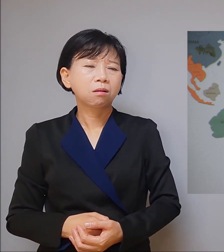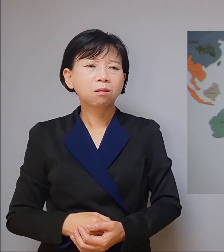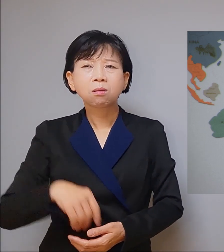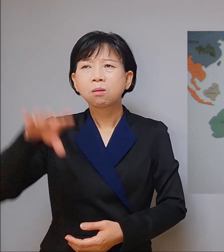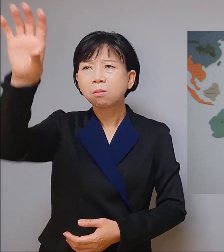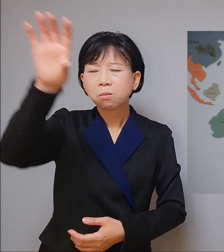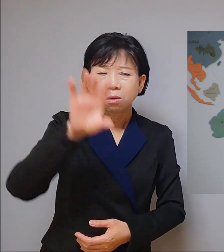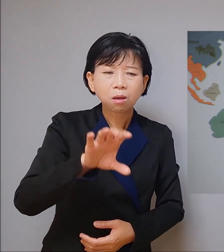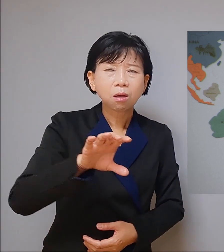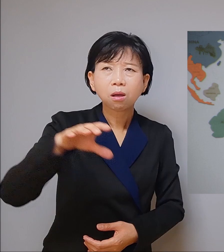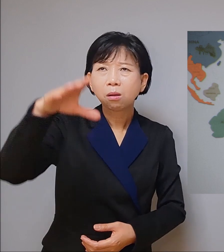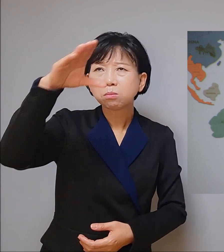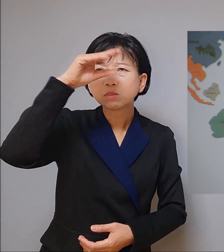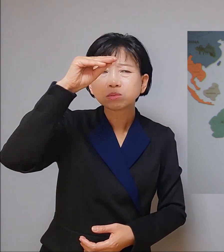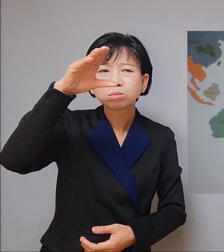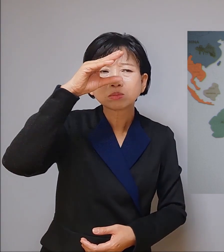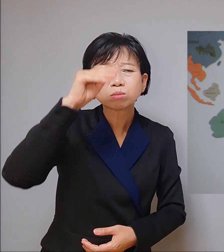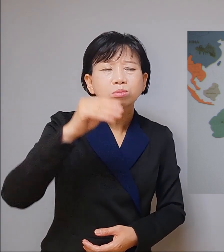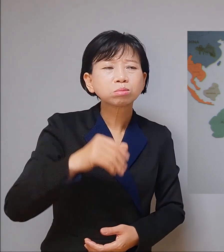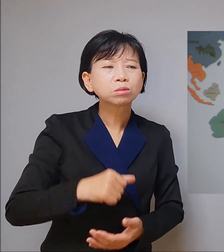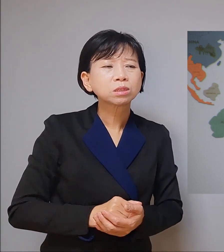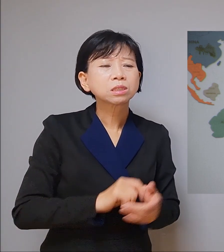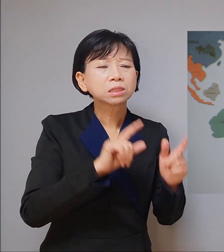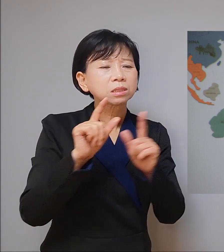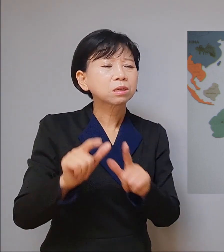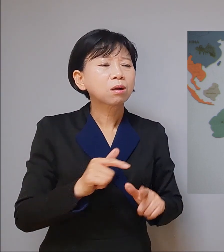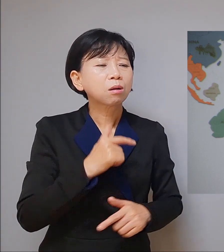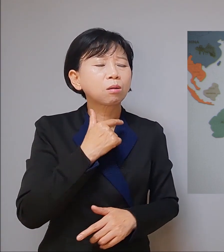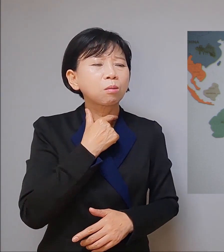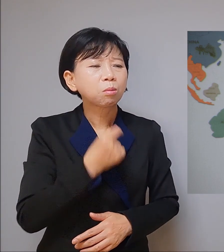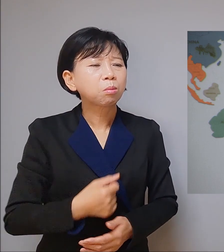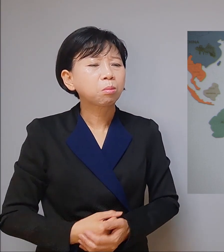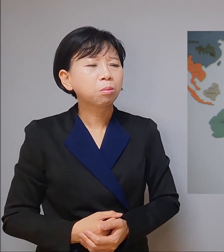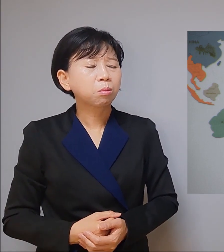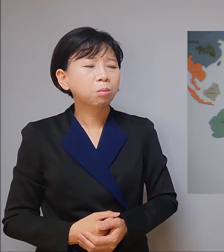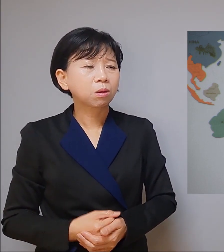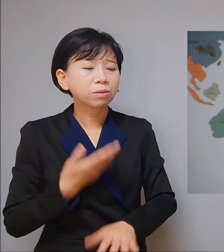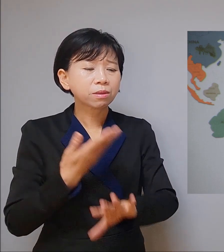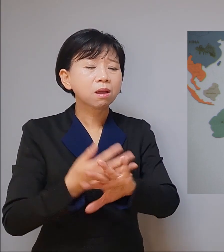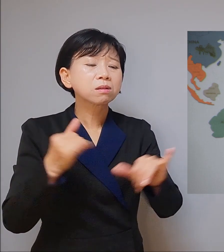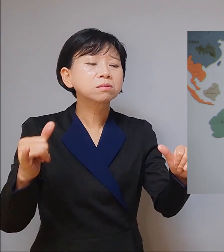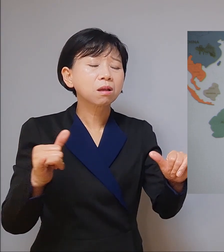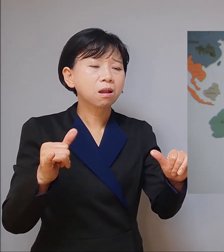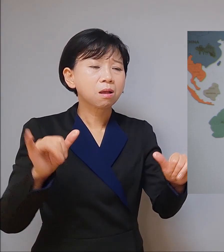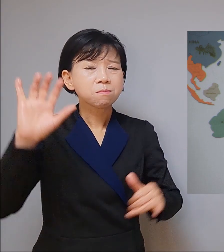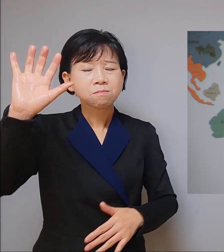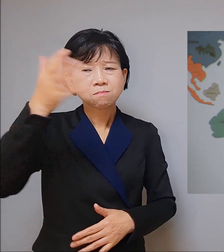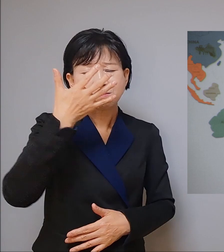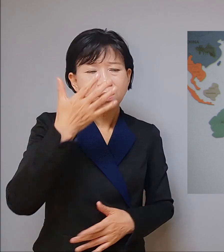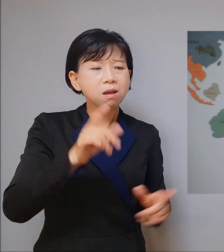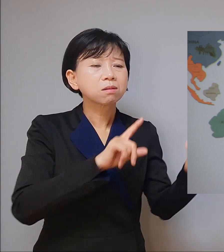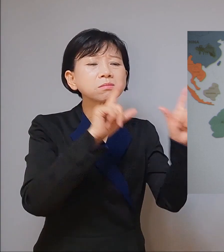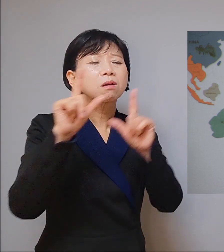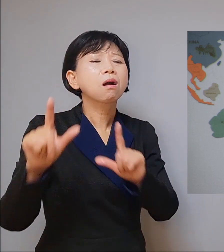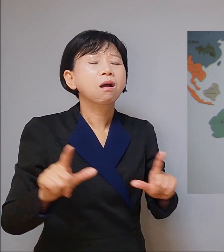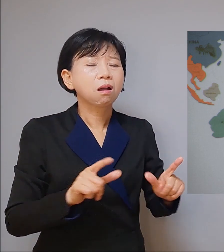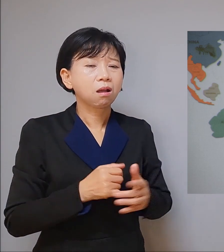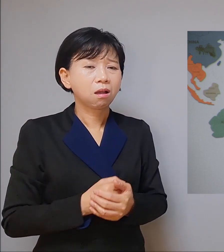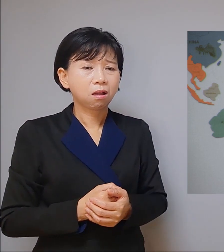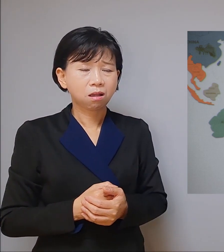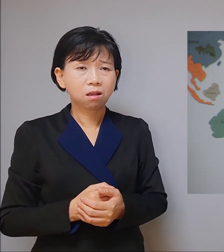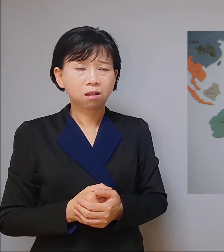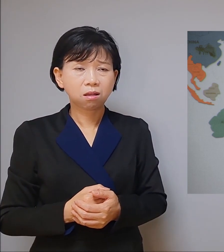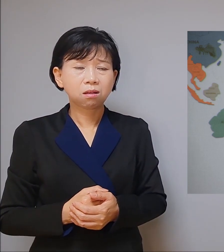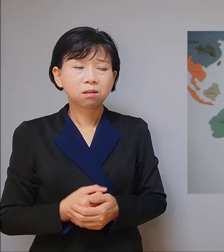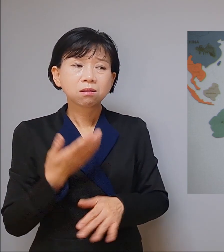같습니다. 세상에서 출세를 보장하는 좋은 자리는 자신이 아닌 다른 사람처럼 보이게 하고 자신이 아닌